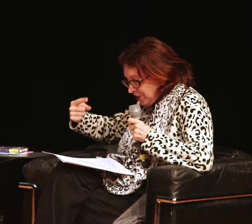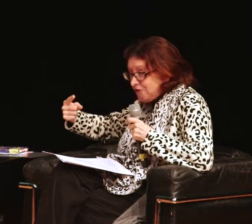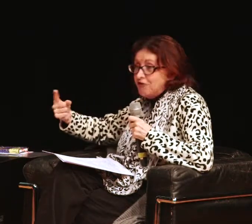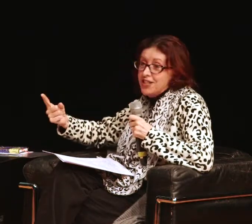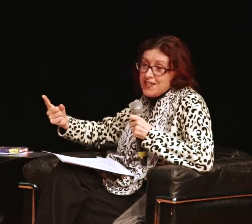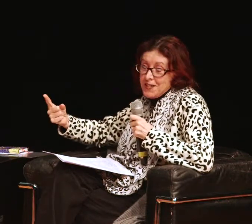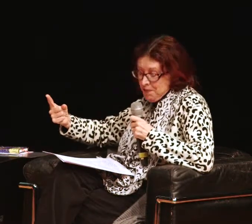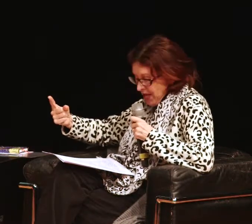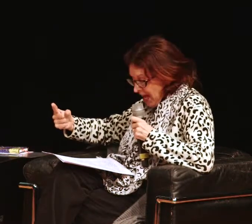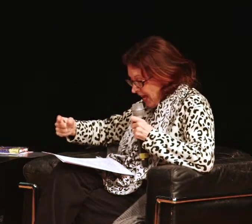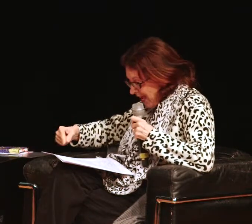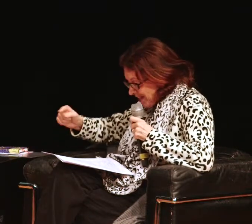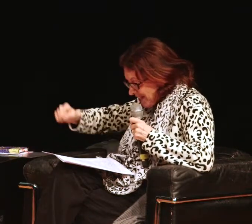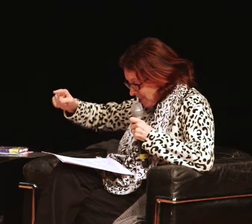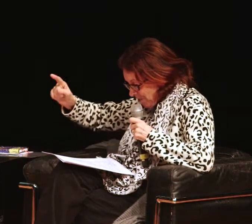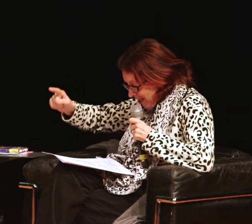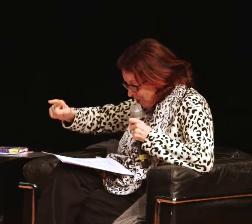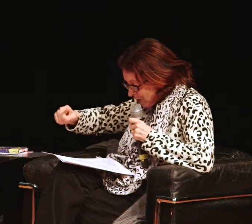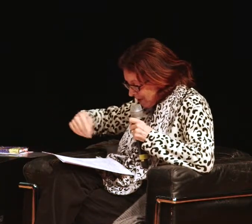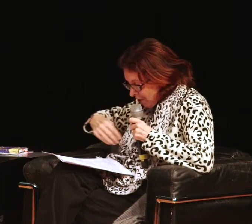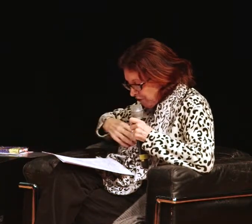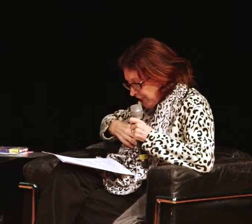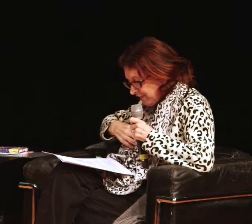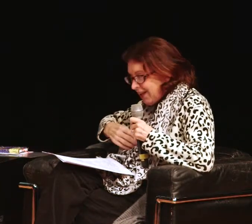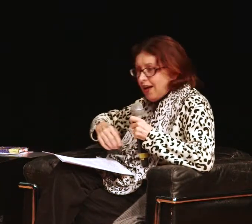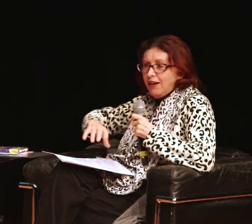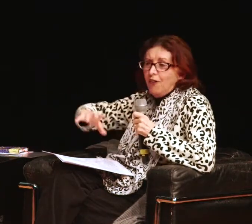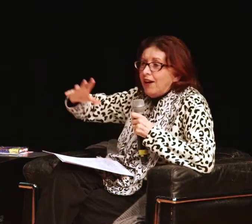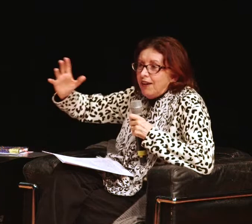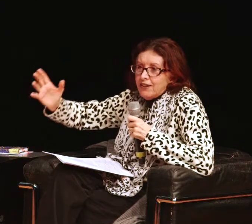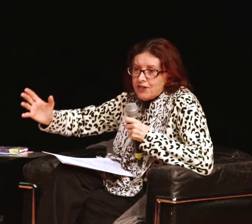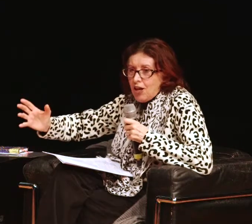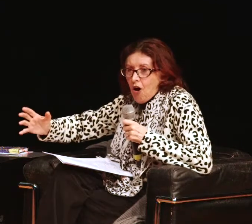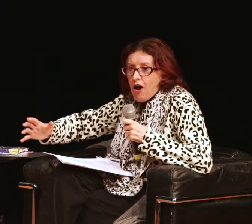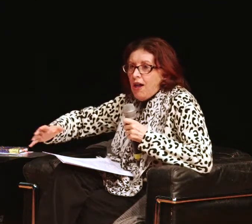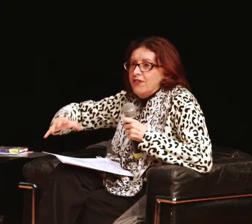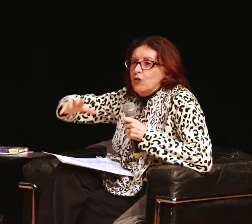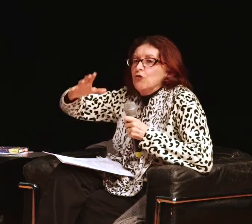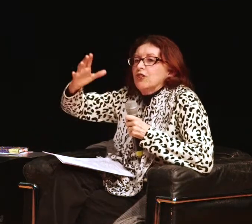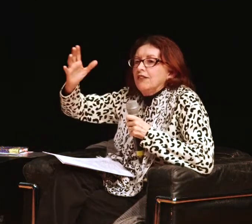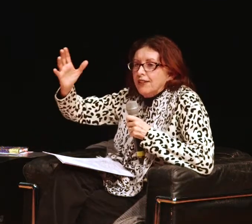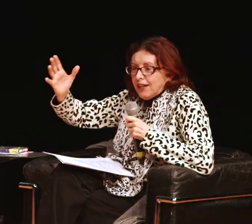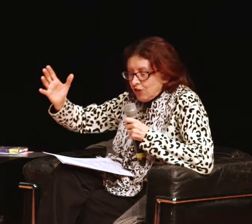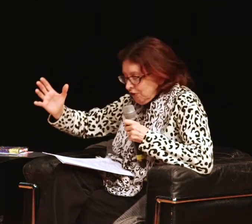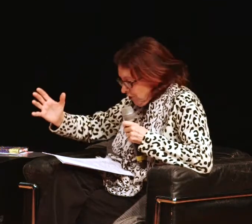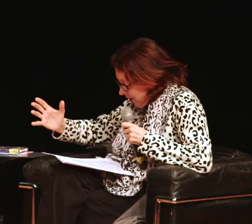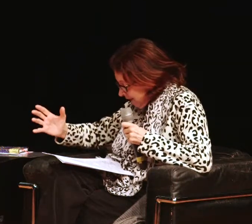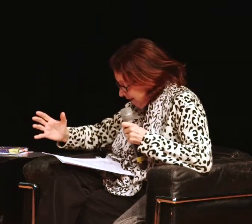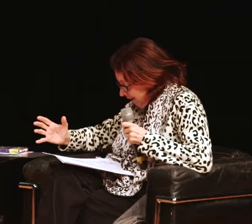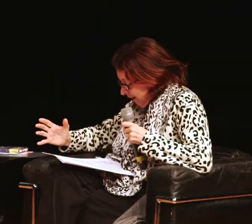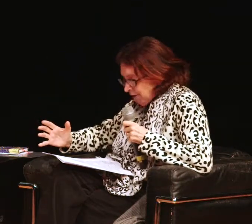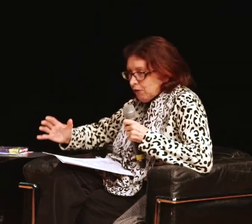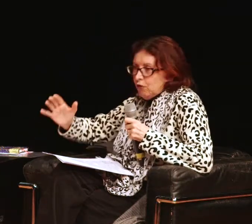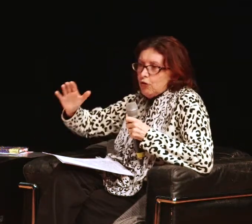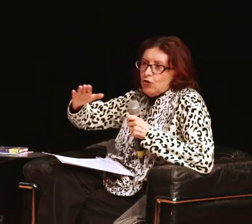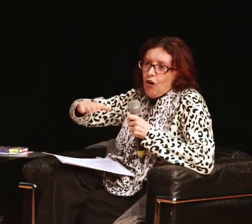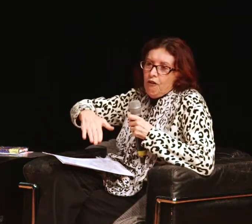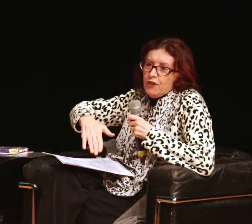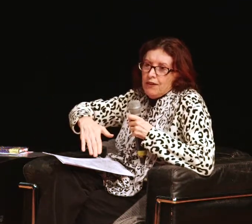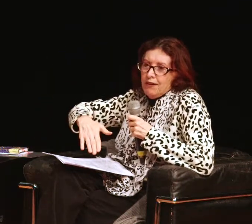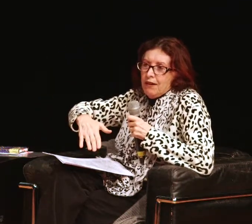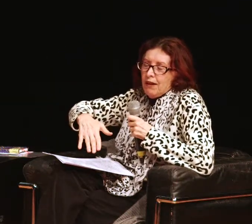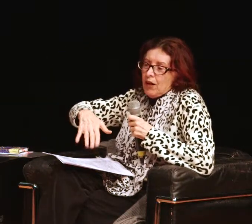sentimento de infância. Esse sentimento que me refiro não é aquele assim, circunscrito à idade de vida,